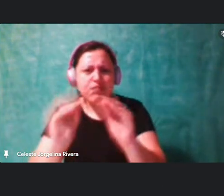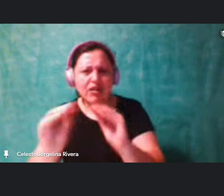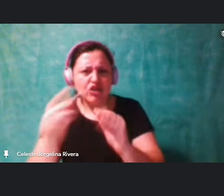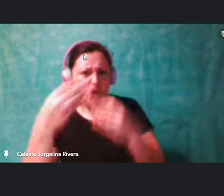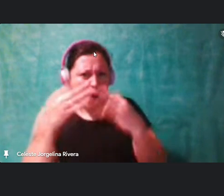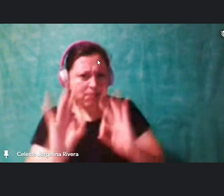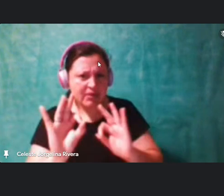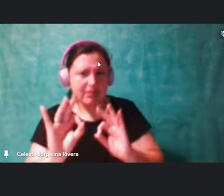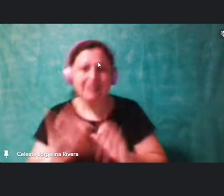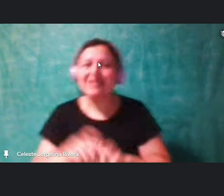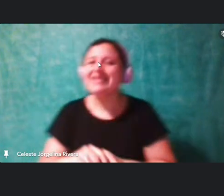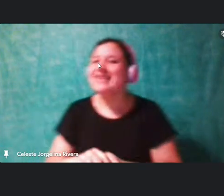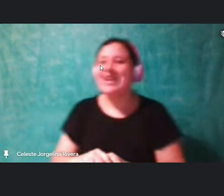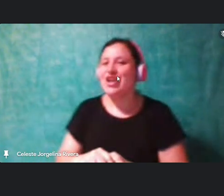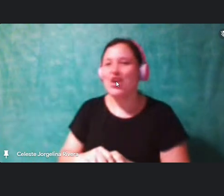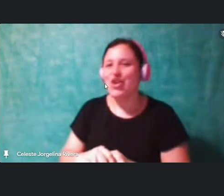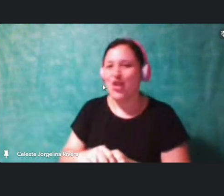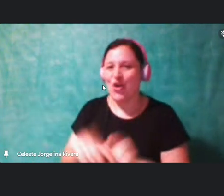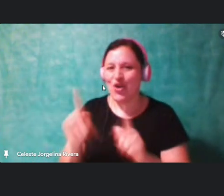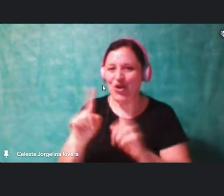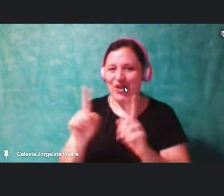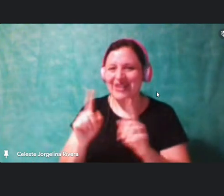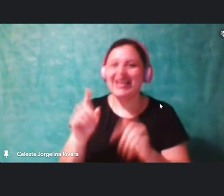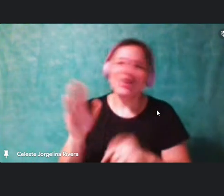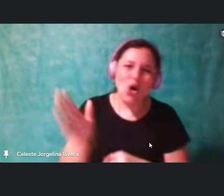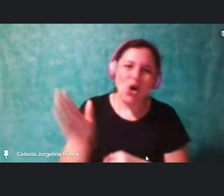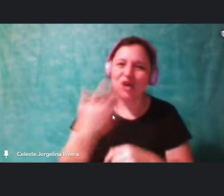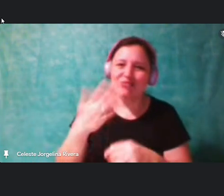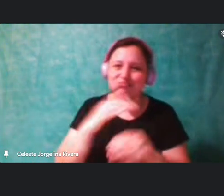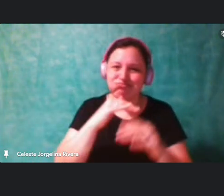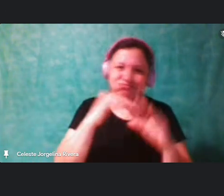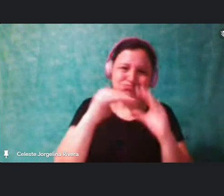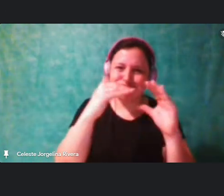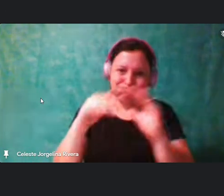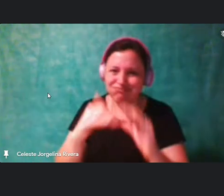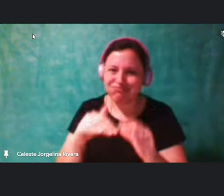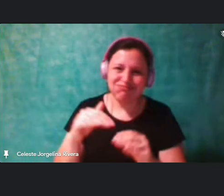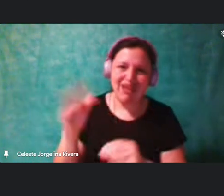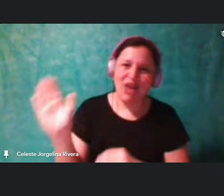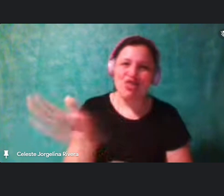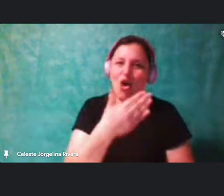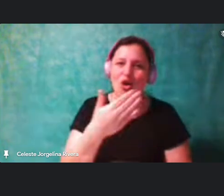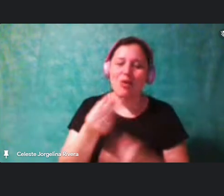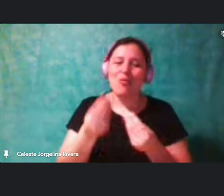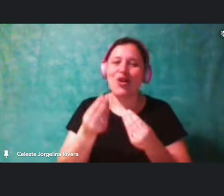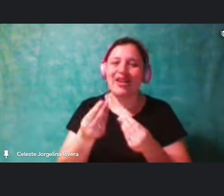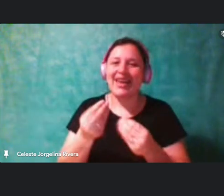tarde. Entonces, a veces ya me doy cuenta que casi nadie los mira, los de Petco.